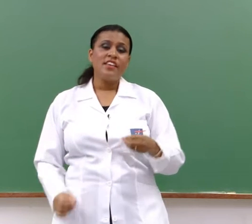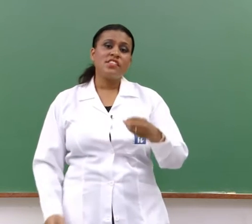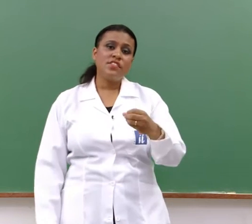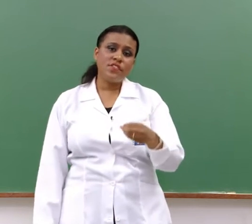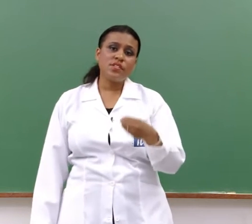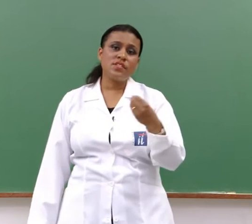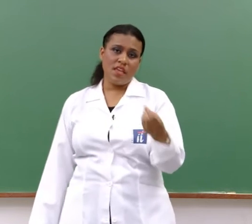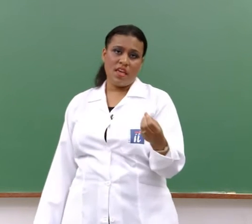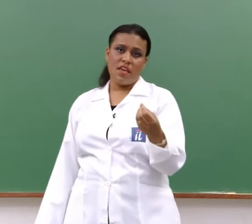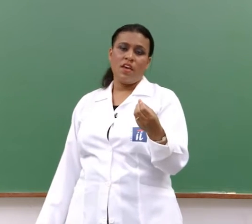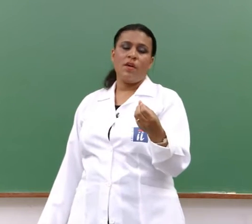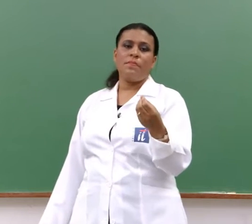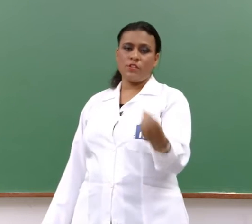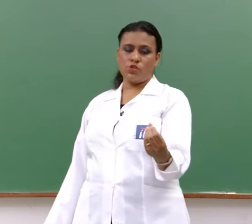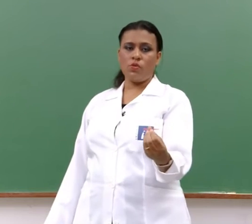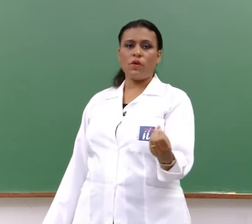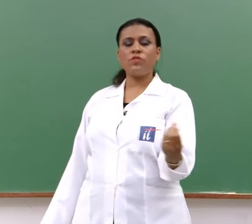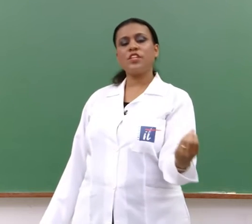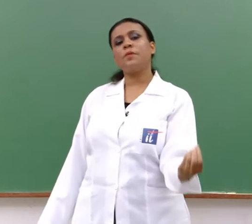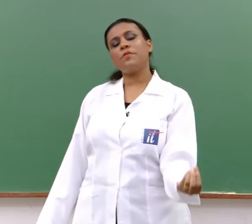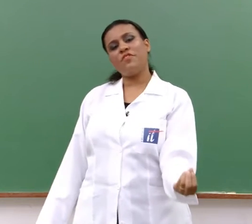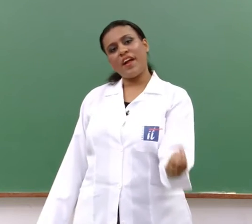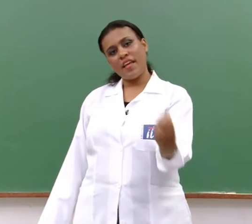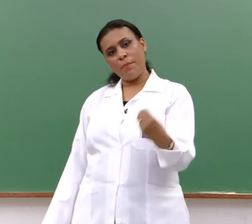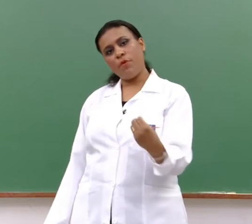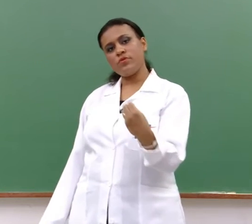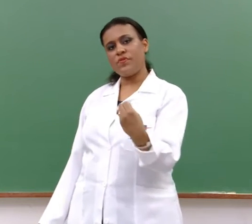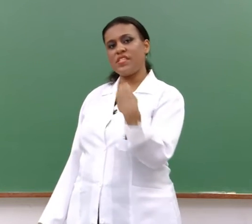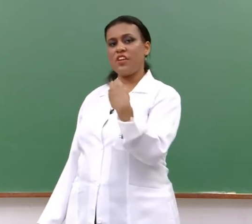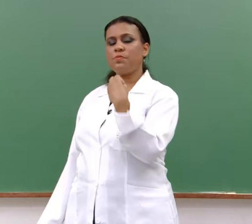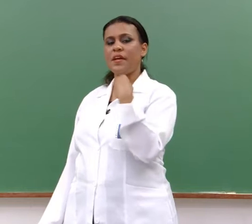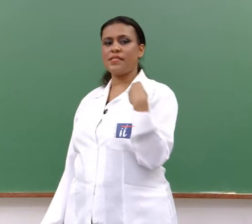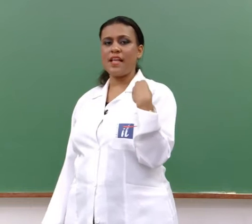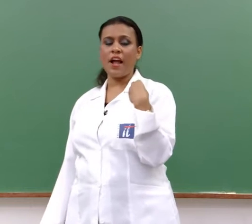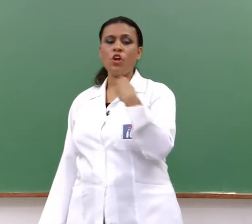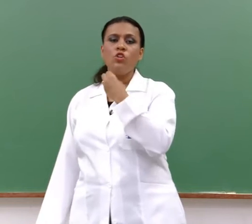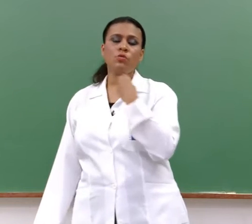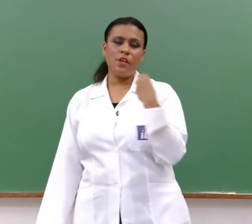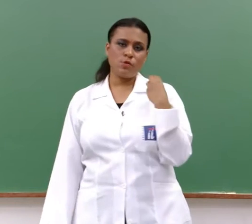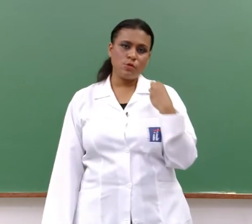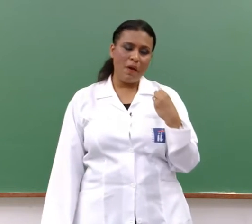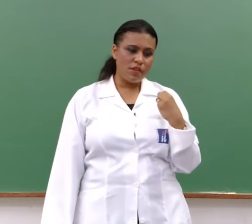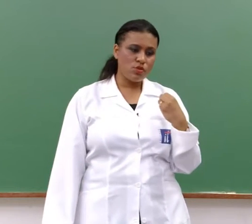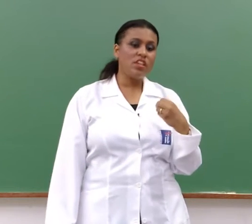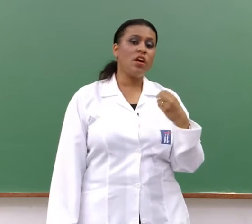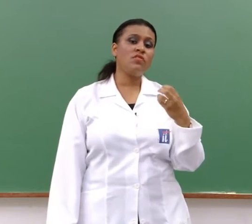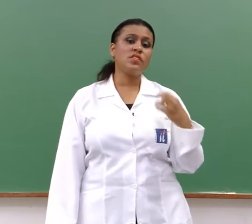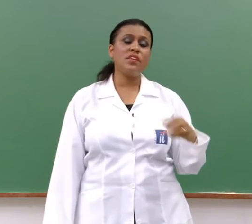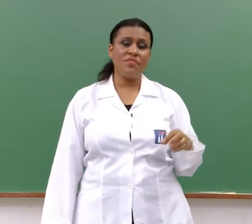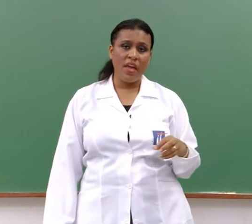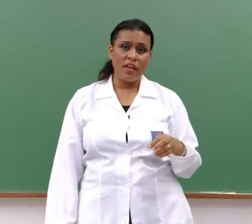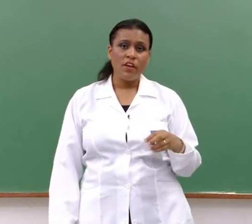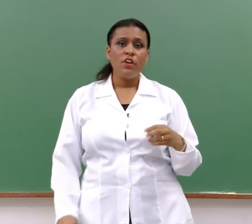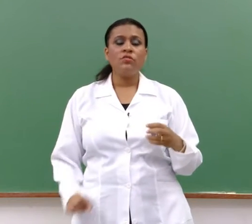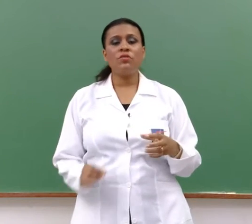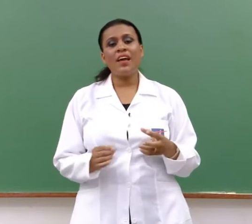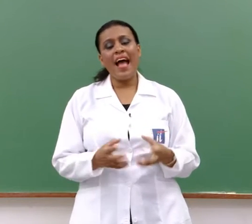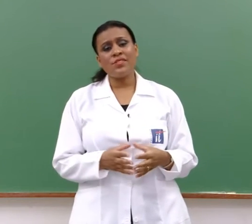se você, pessoa, conseguir provar que é bom o suficiente para estar no mesmo espaço que eu, você vem. No caso